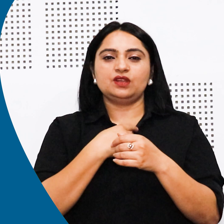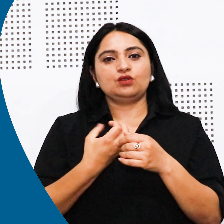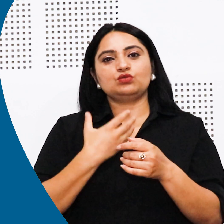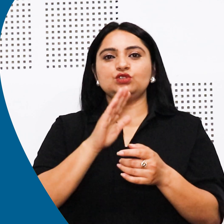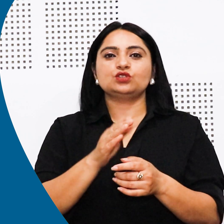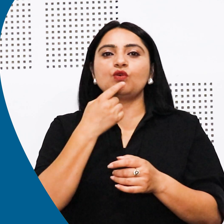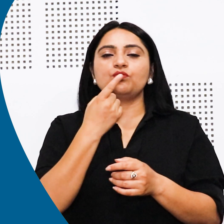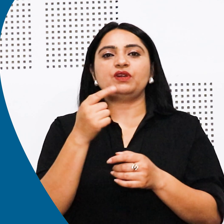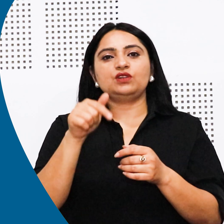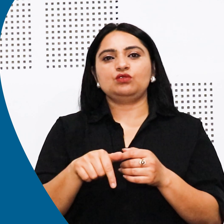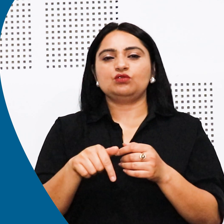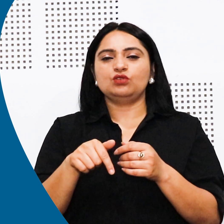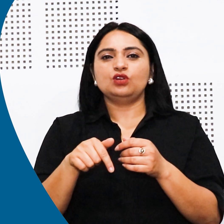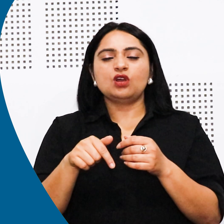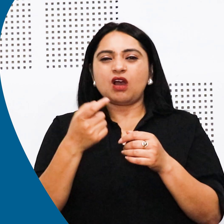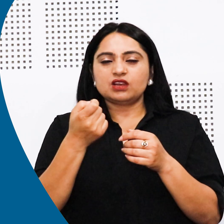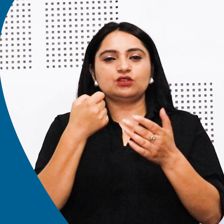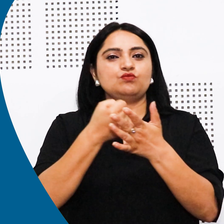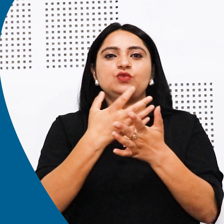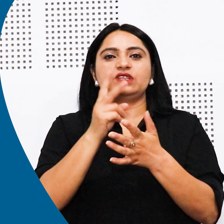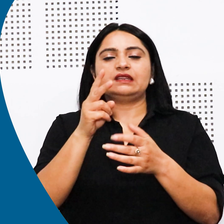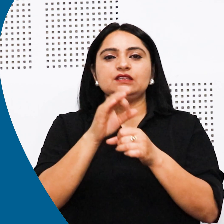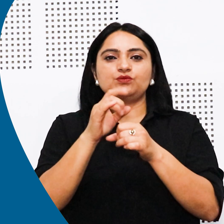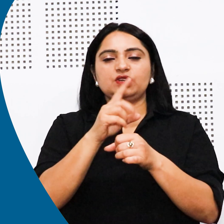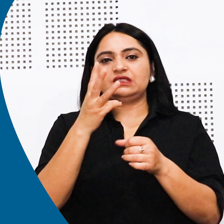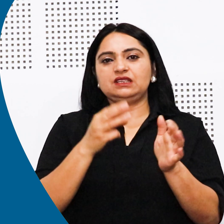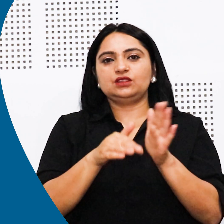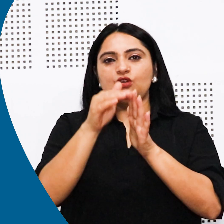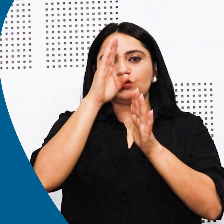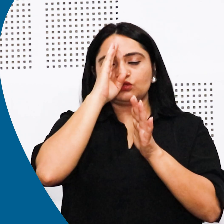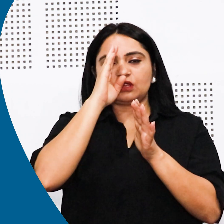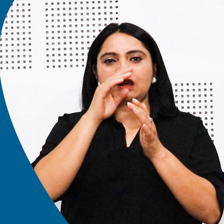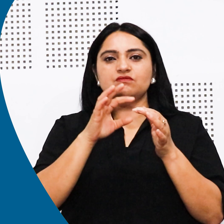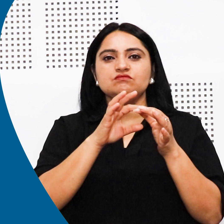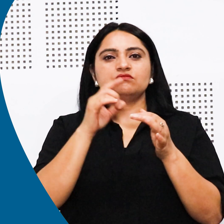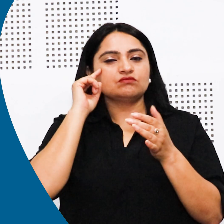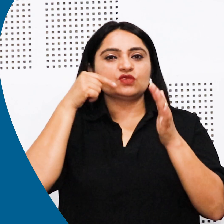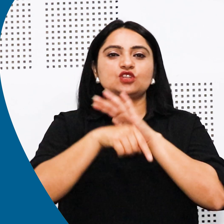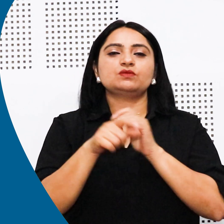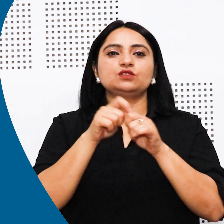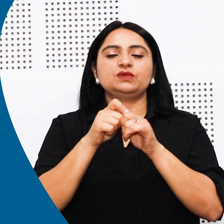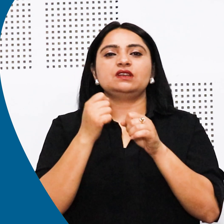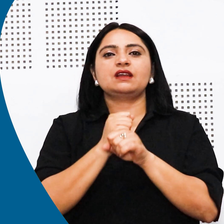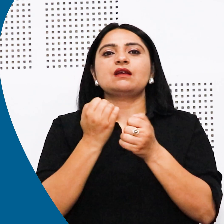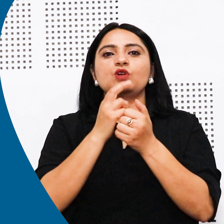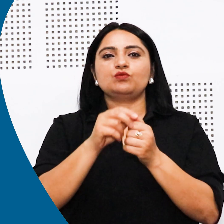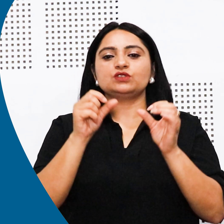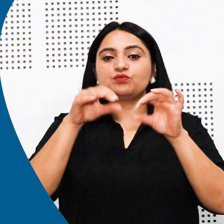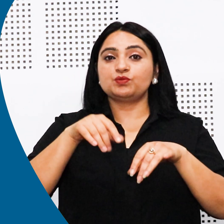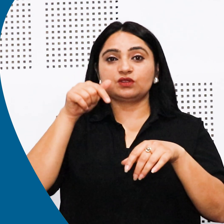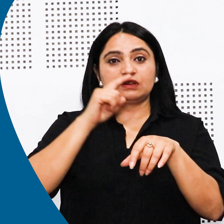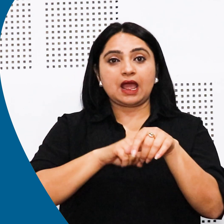छौं भने यो पर्याप्त मात्रामा छैन र यसको व्यवस्थापनका निम्ति सबै तिनै तहका सरकार चाहिँ अलि संवेदनशील भएर लाग्नुपर्ने देखिन्छ र यो विपदकै समय भएको